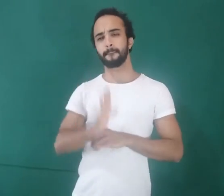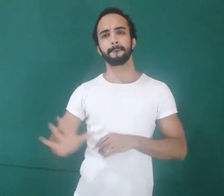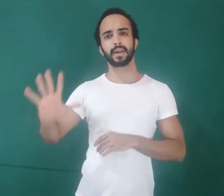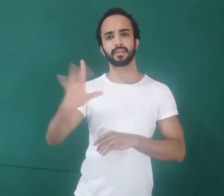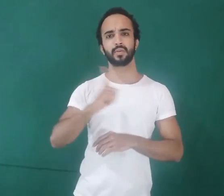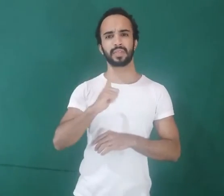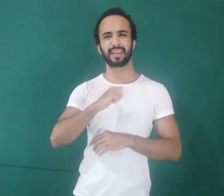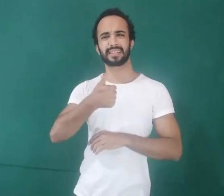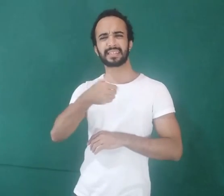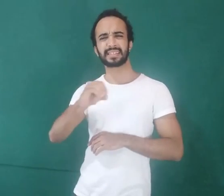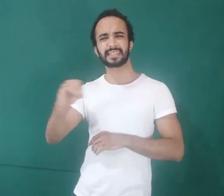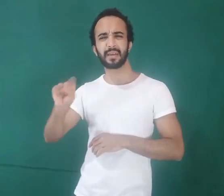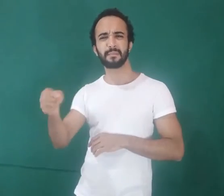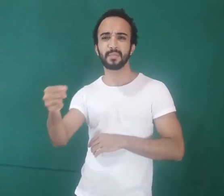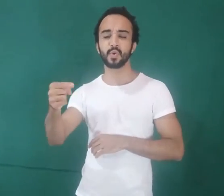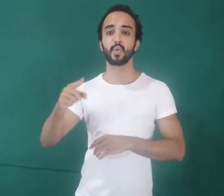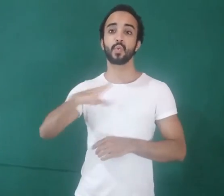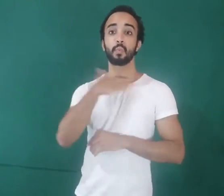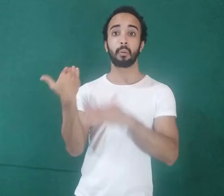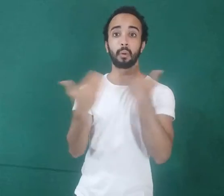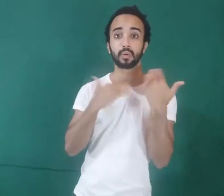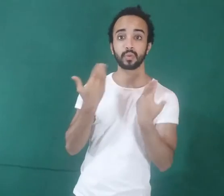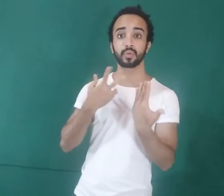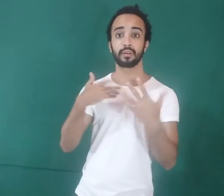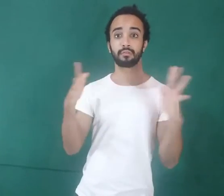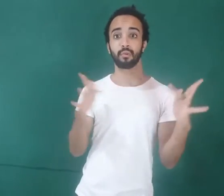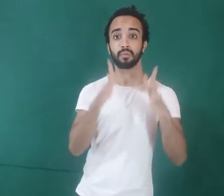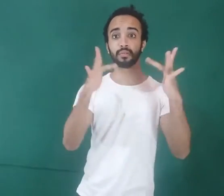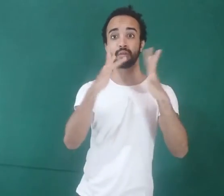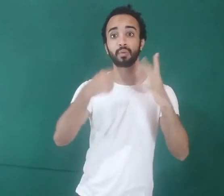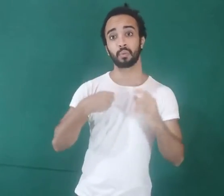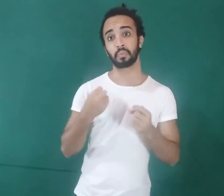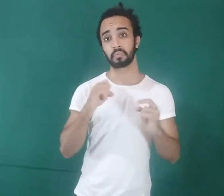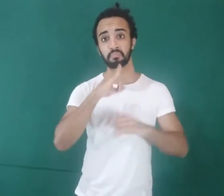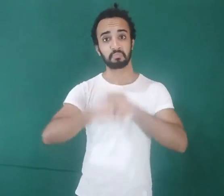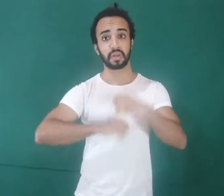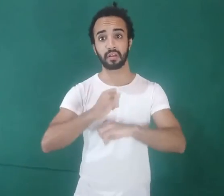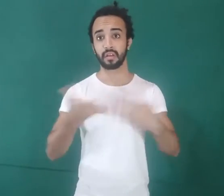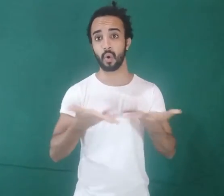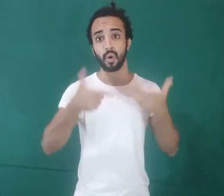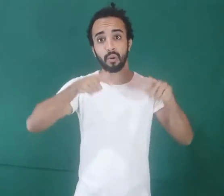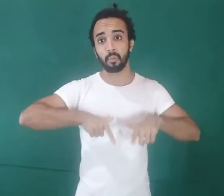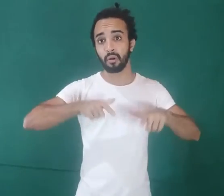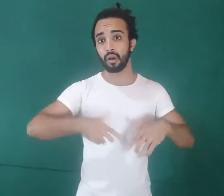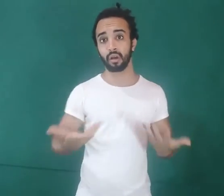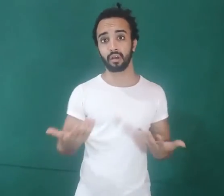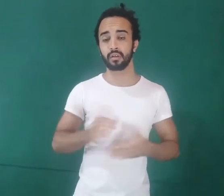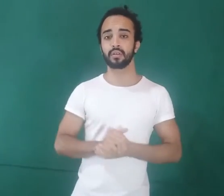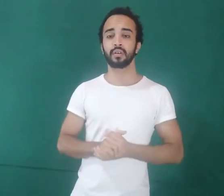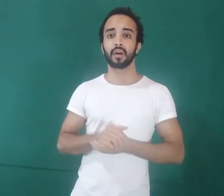marca de 100 mil mortos, estar conectado à internet, que é o lugar da gente... Até então, até antes da pandemia, quando